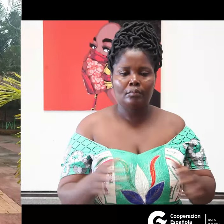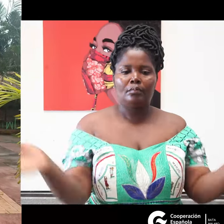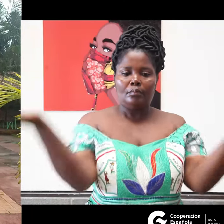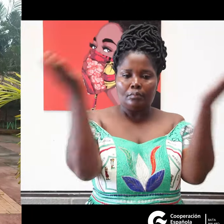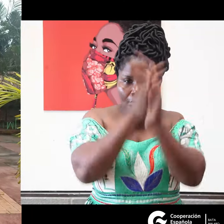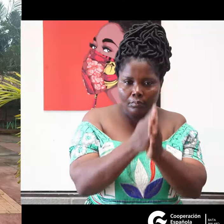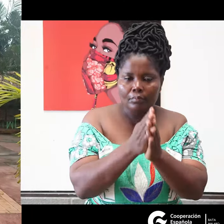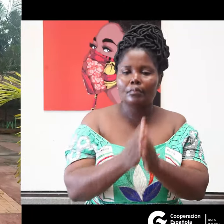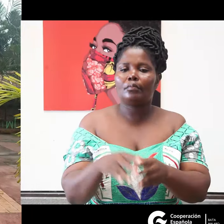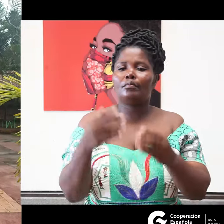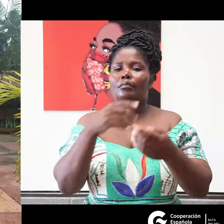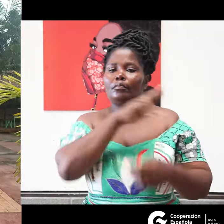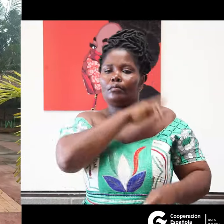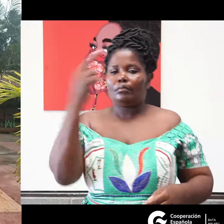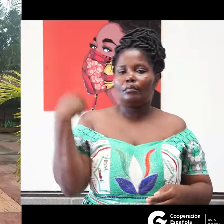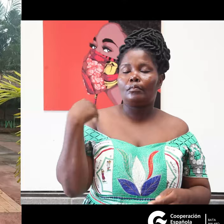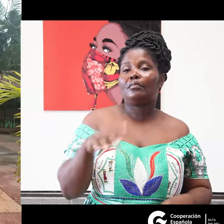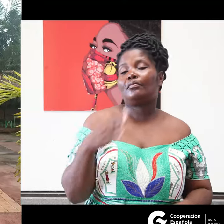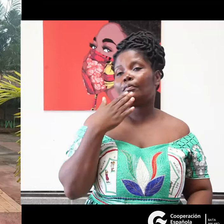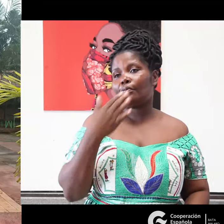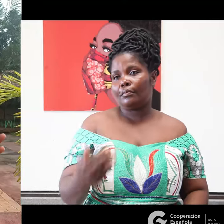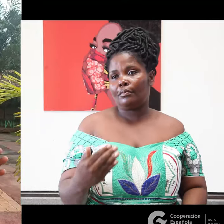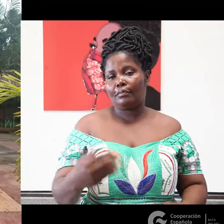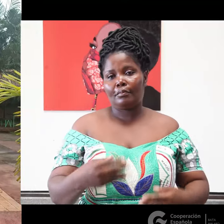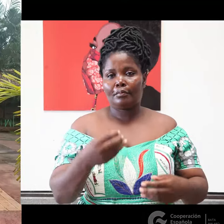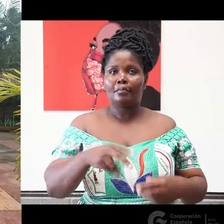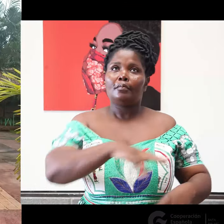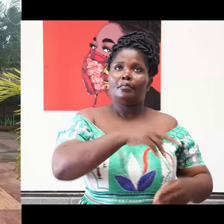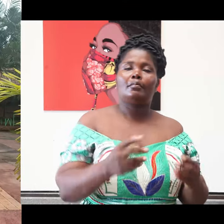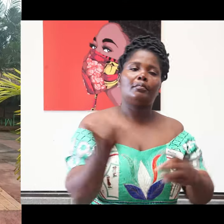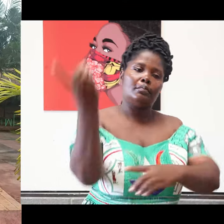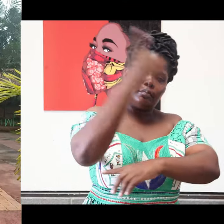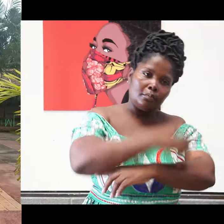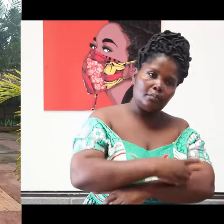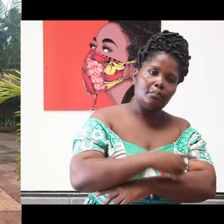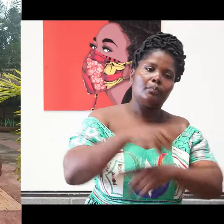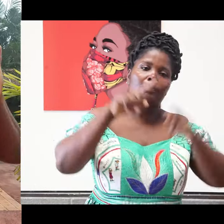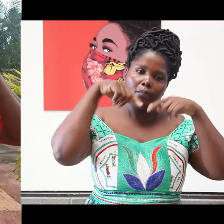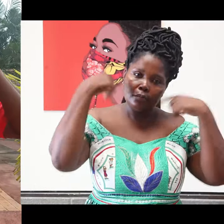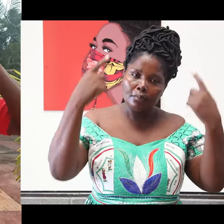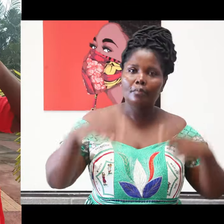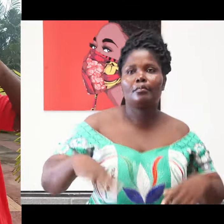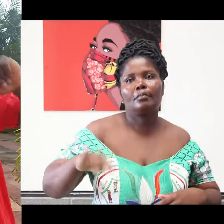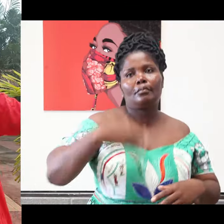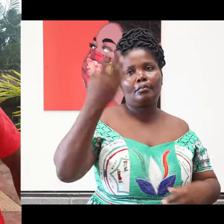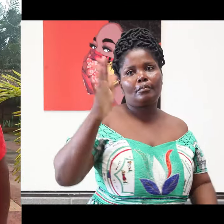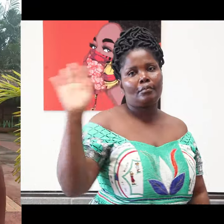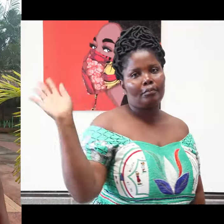libro negro de los colores y les deseamos feliz día. Nos vemos a la próxima.